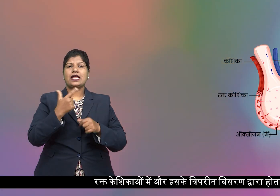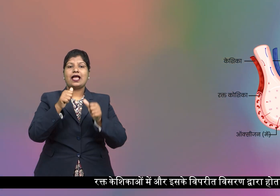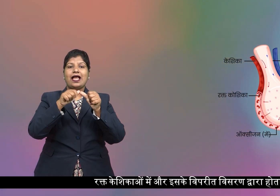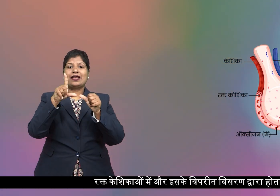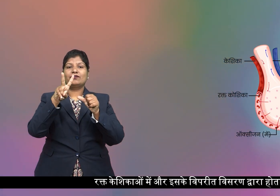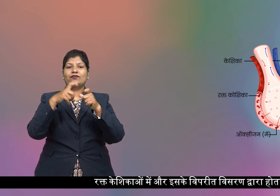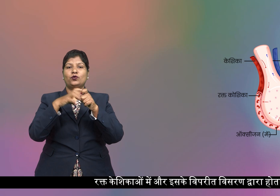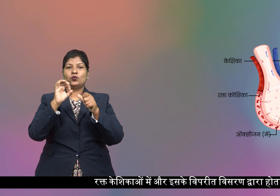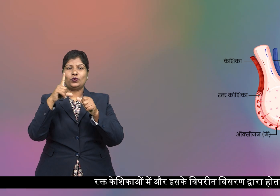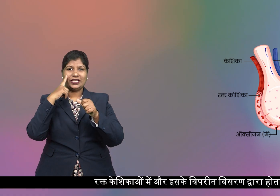है।